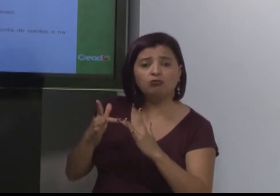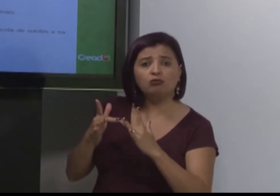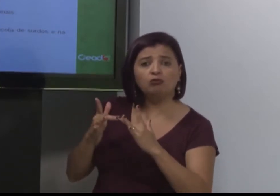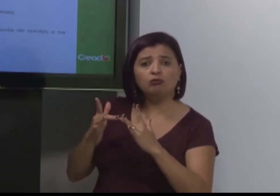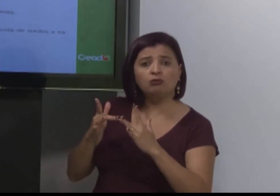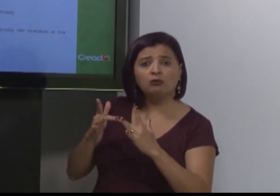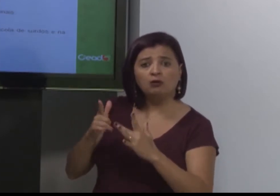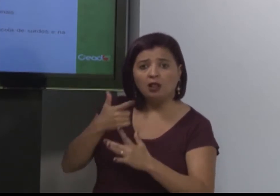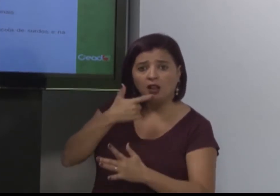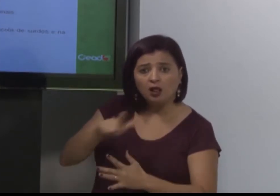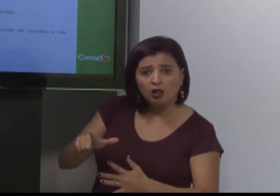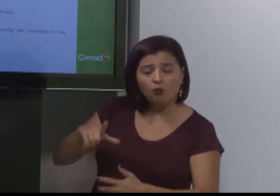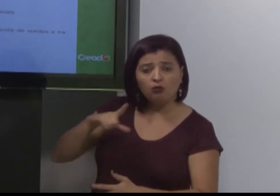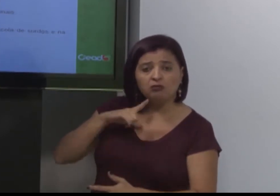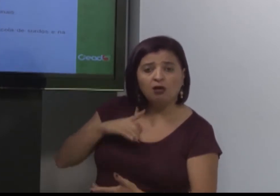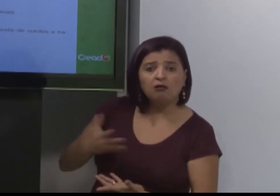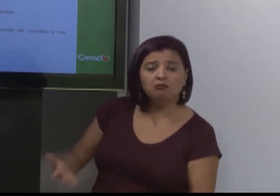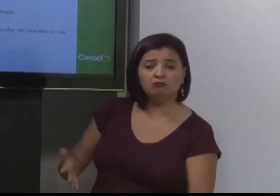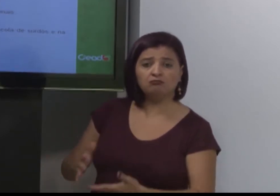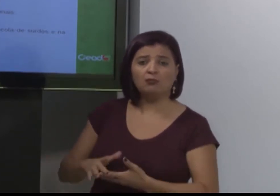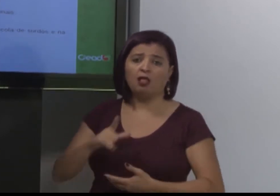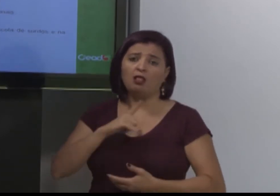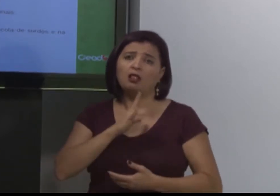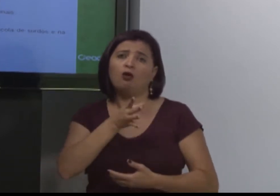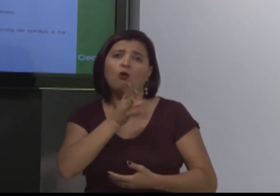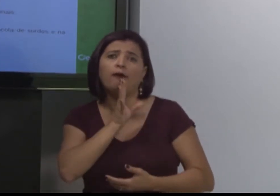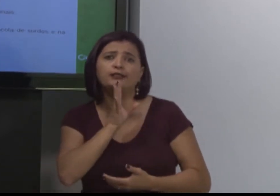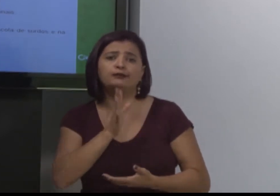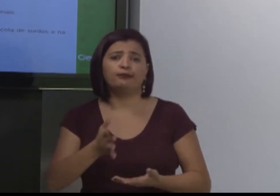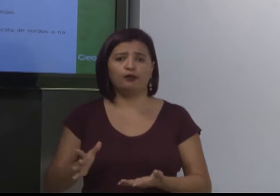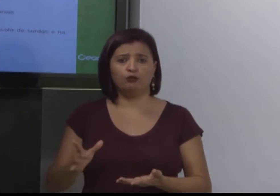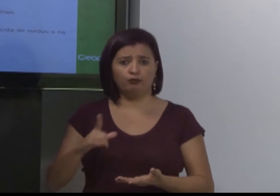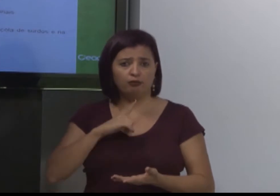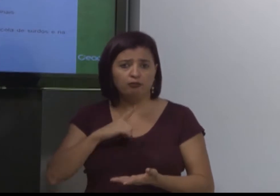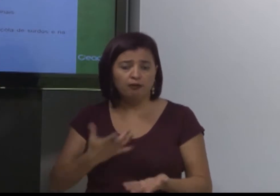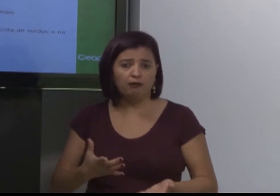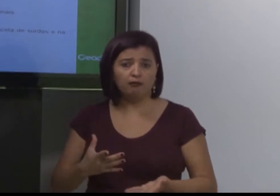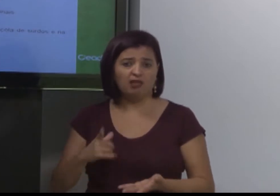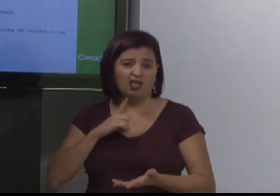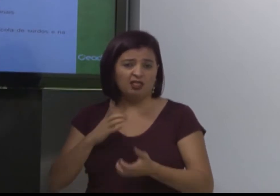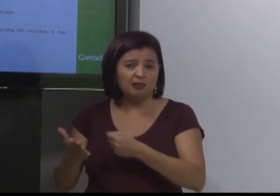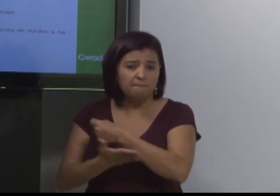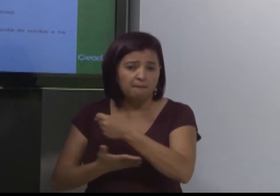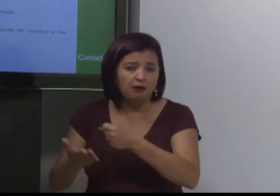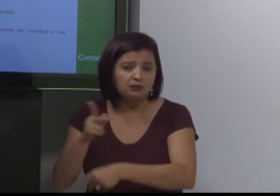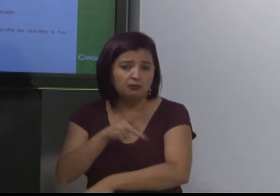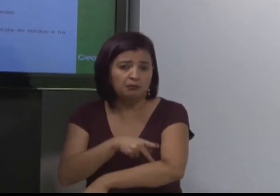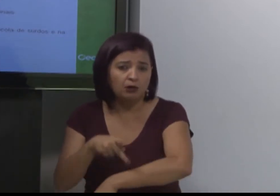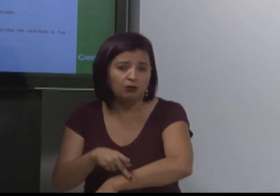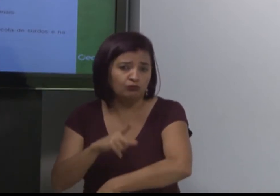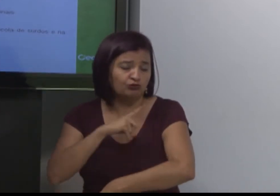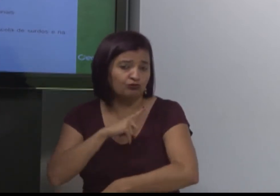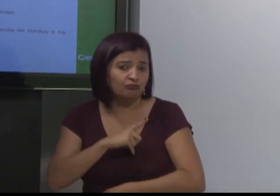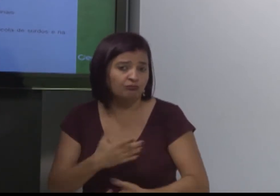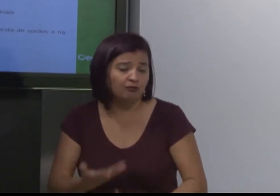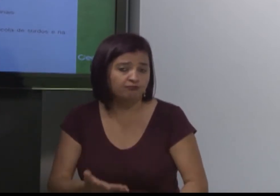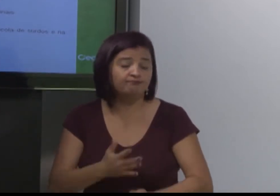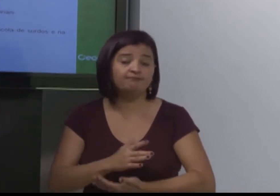cidades menores, e que há surdos? Como é o aprendizado? Há o contato com a